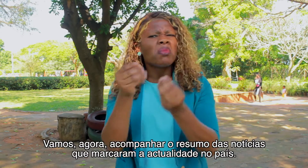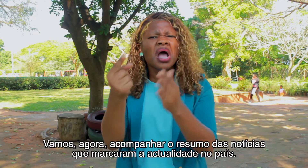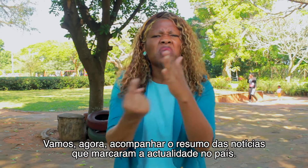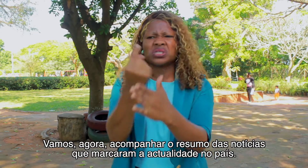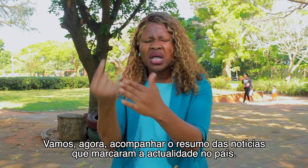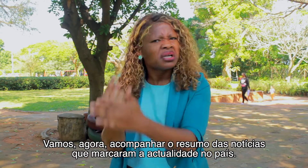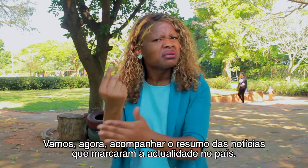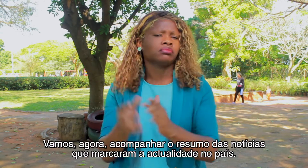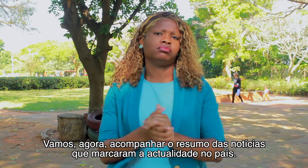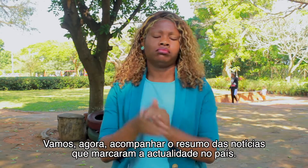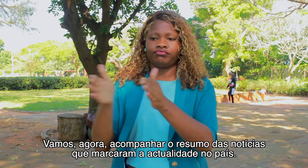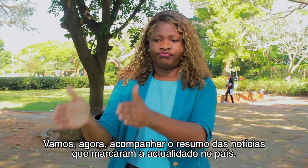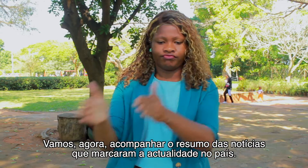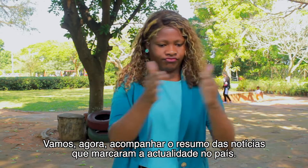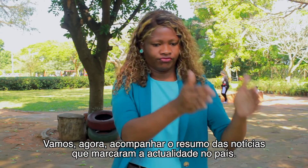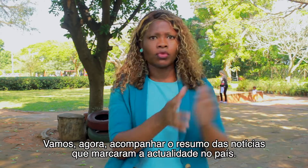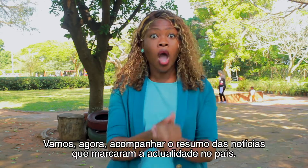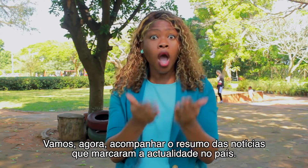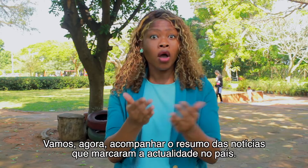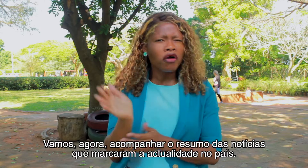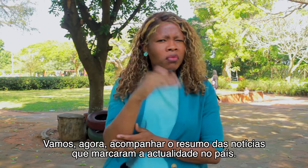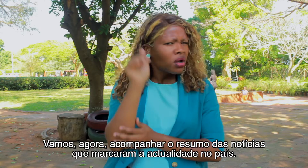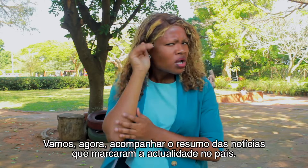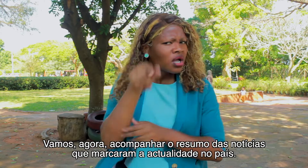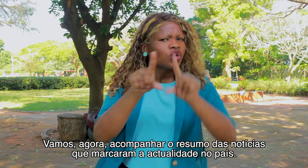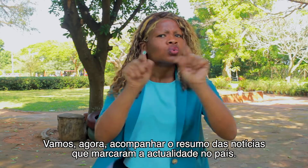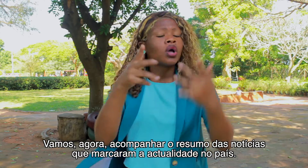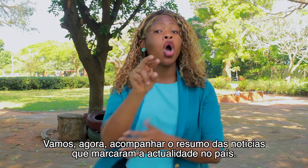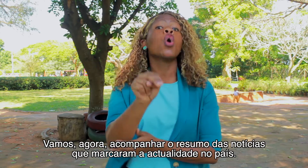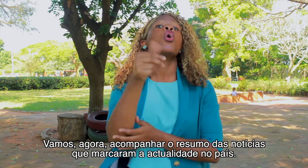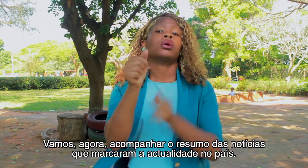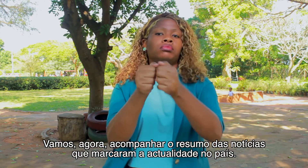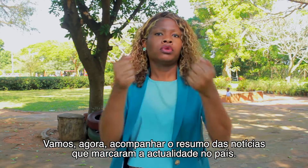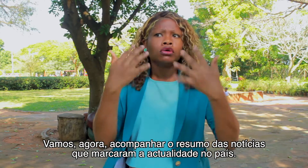Vamos agora acompanhar o resumo das notícias que marcaram a atualidade no país.